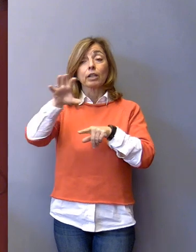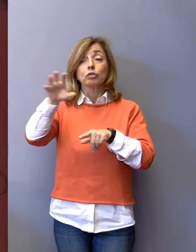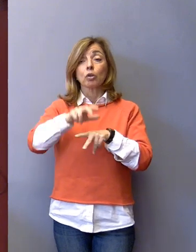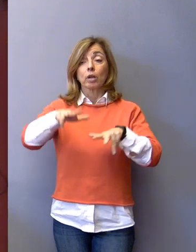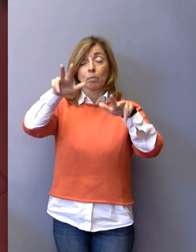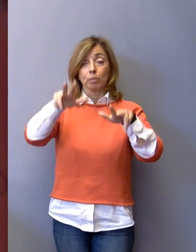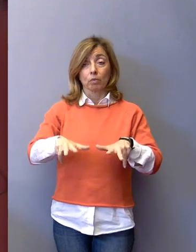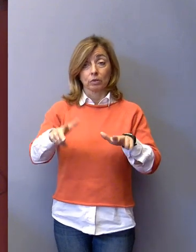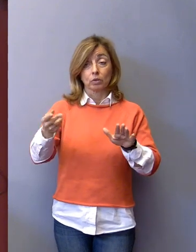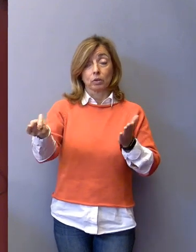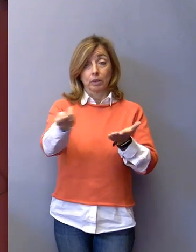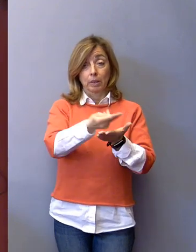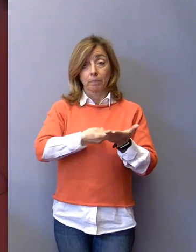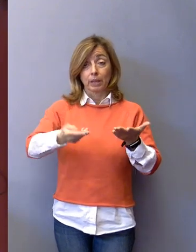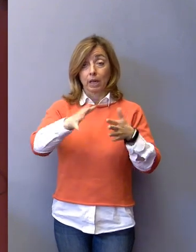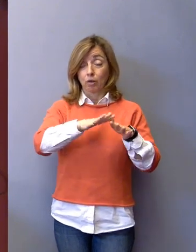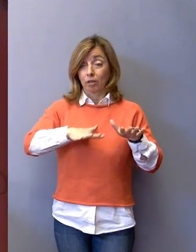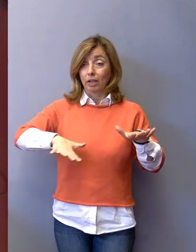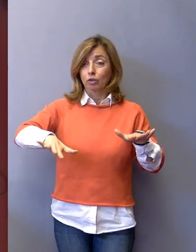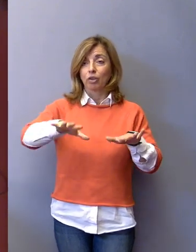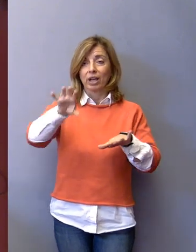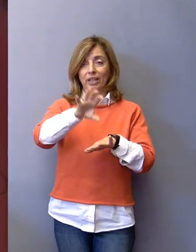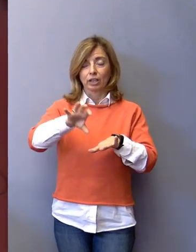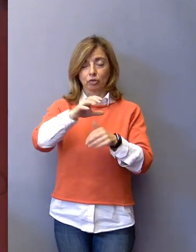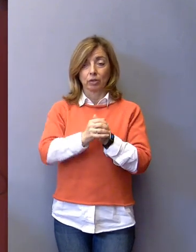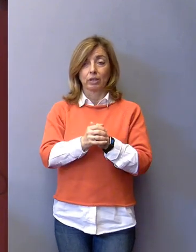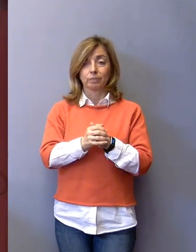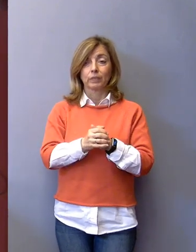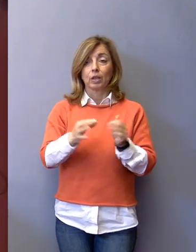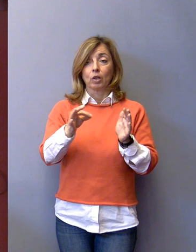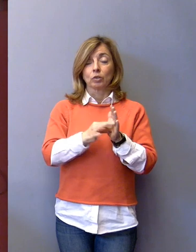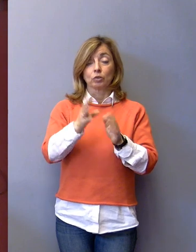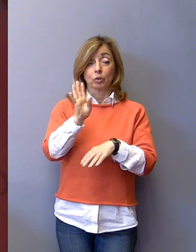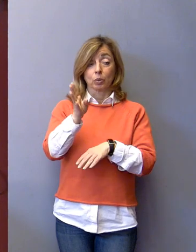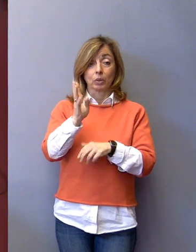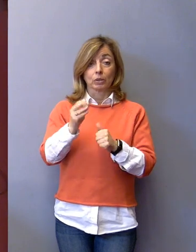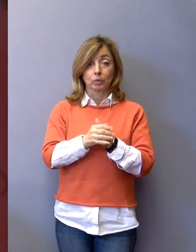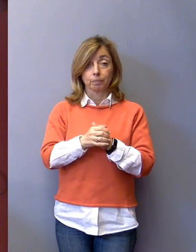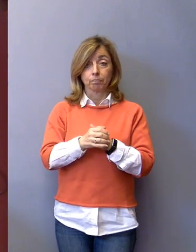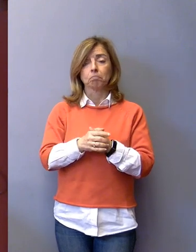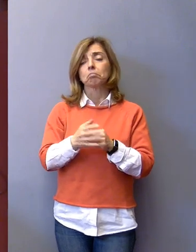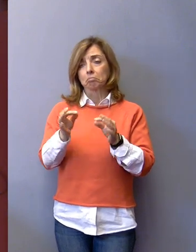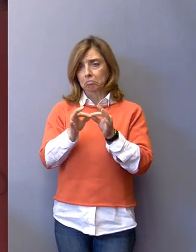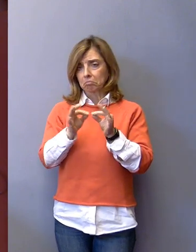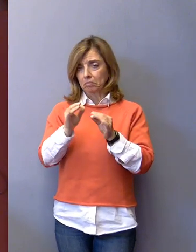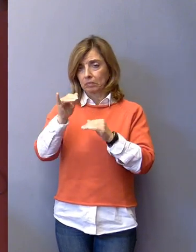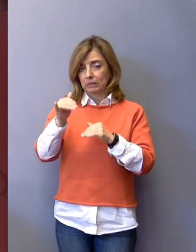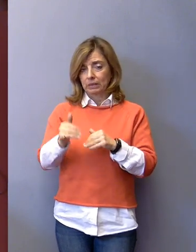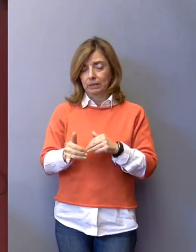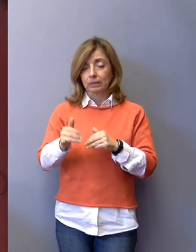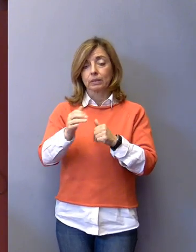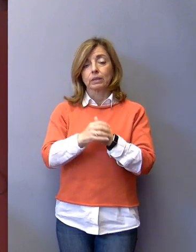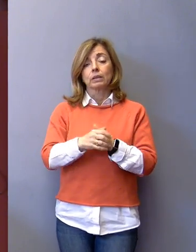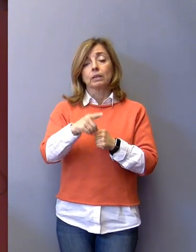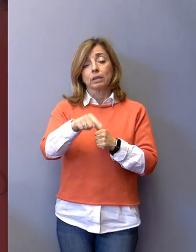territoriale regionale per quanto riguarda l'ordine del giorno 14 anche questo al parere favorevole devo dire che